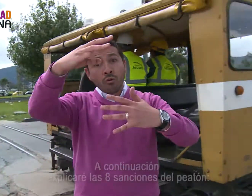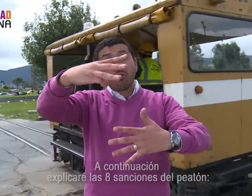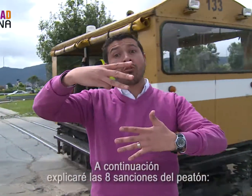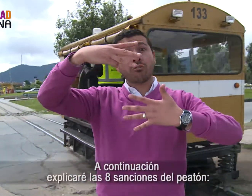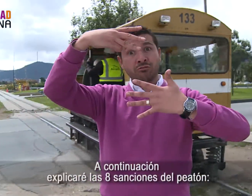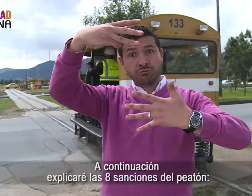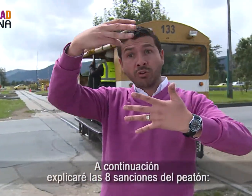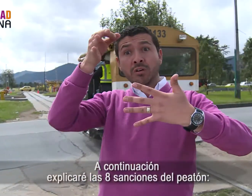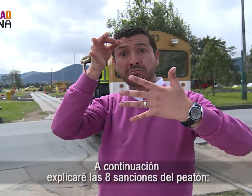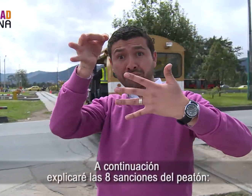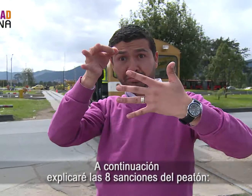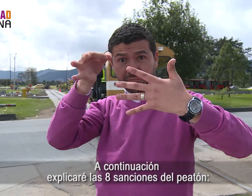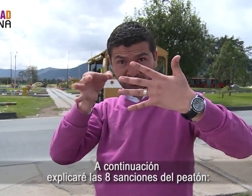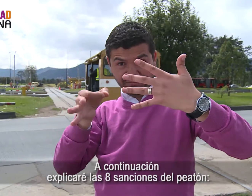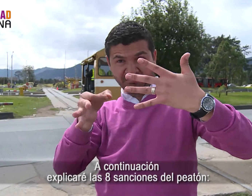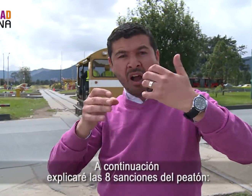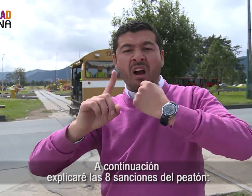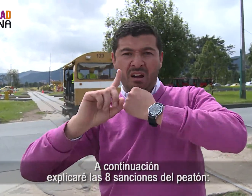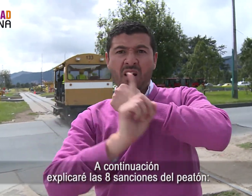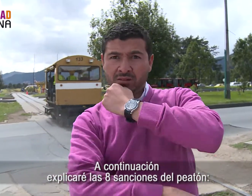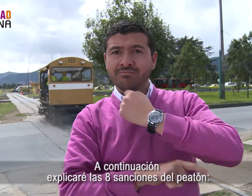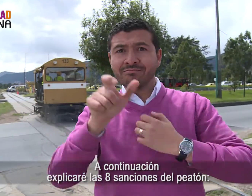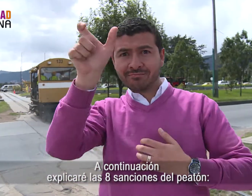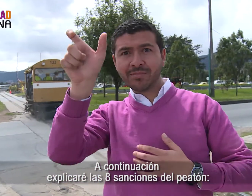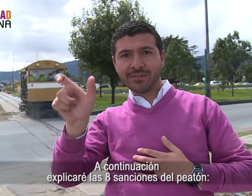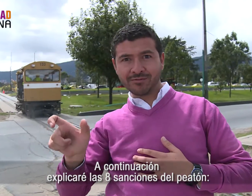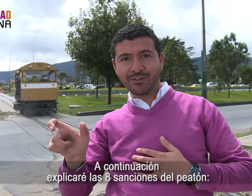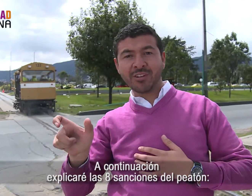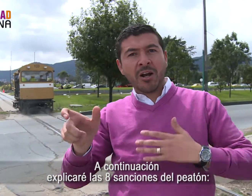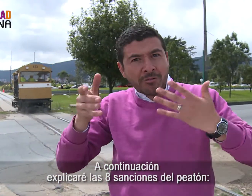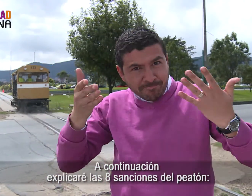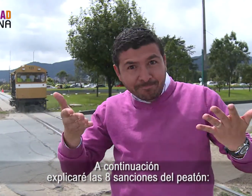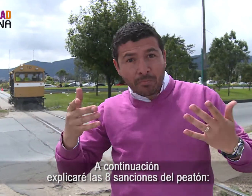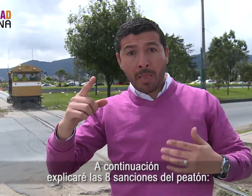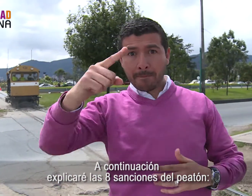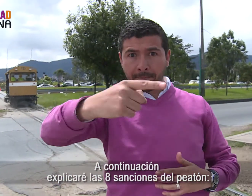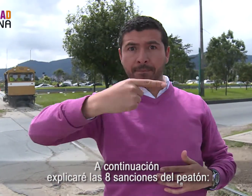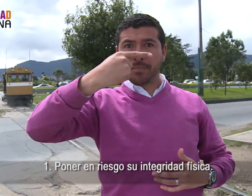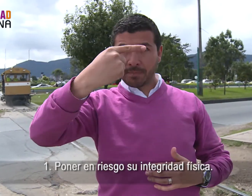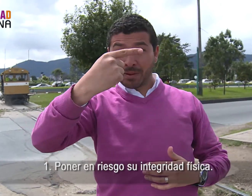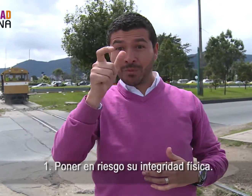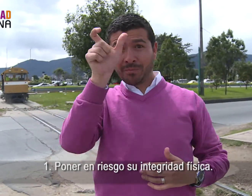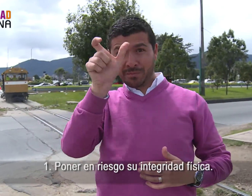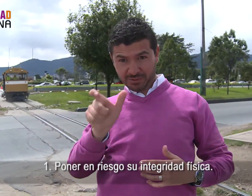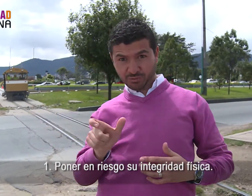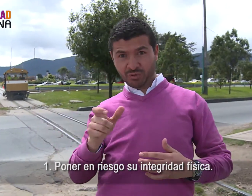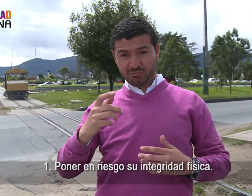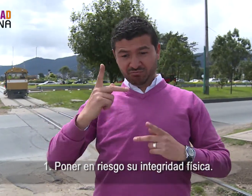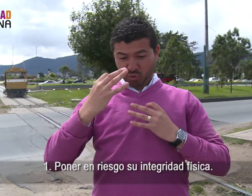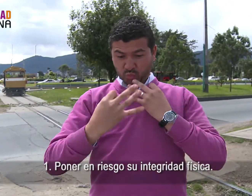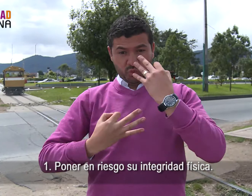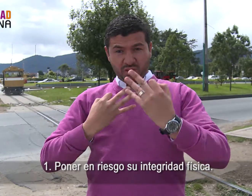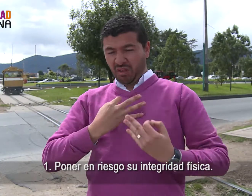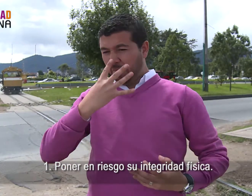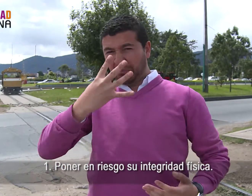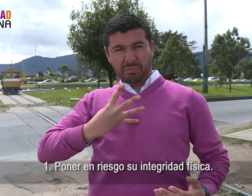A continuación explicaré las 8 sanciones del peatón. Primero, poner en riesgo su integridad